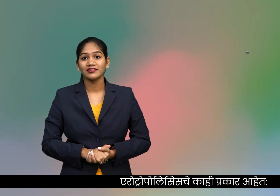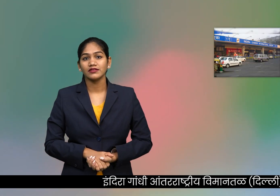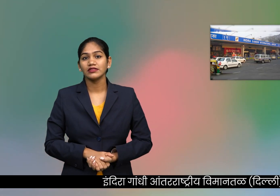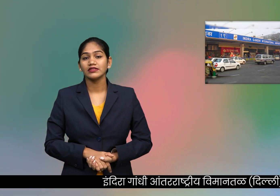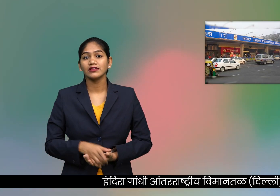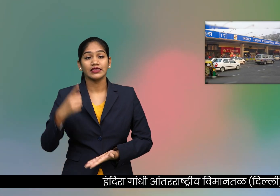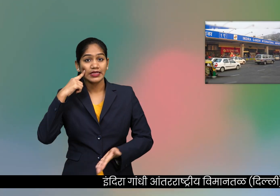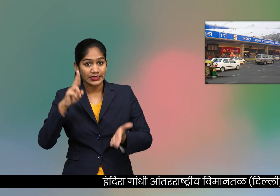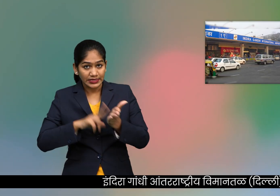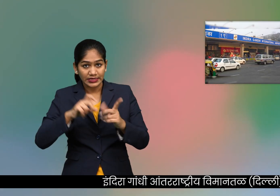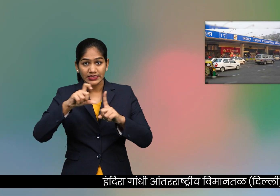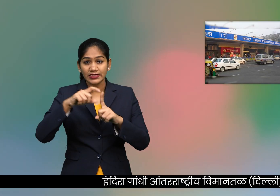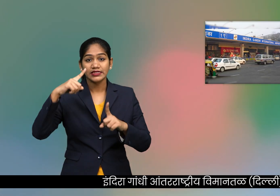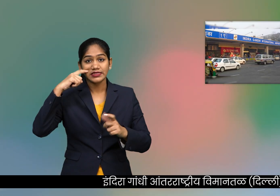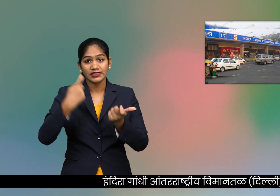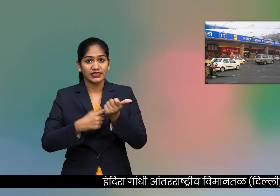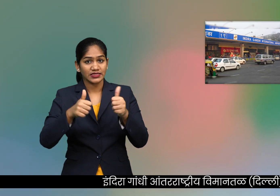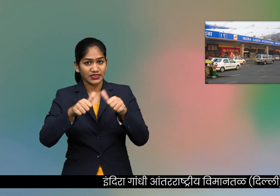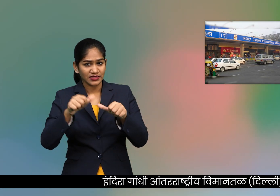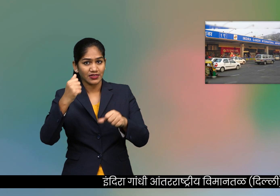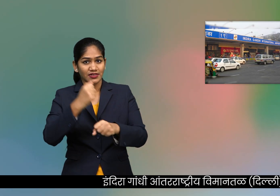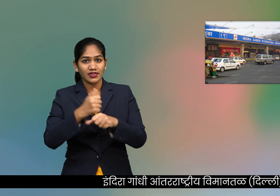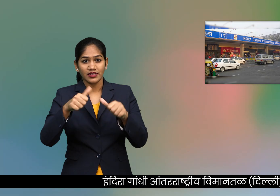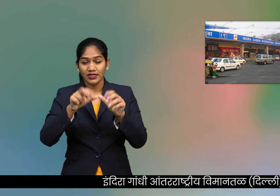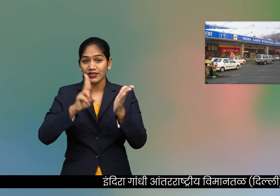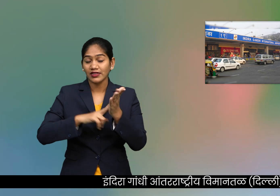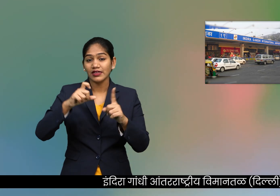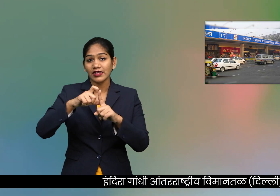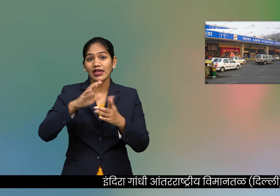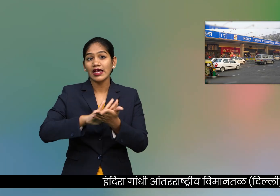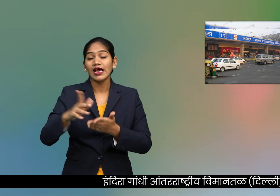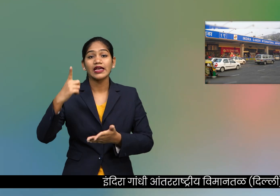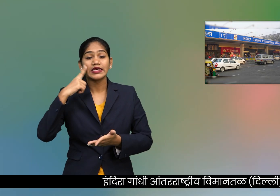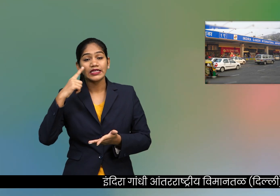काही प्रकार आहेत. इंदिरा गांधी आंतरराष्ट्रीय विमानतळ, दिल्ली,